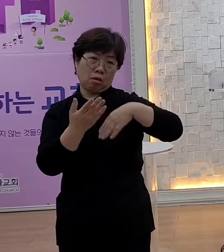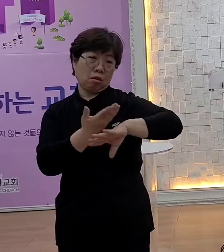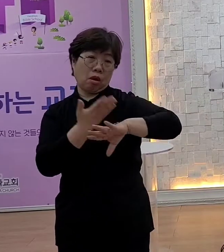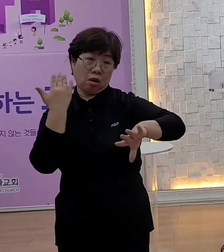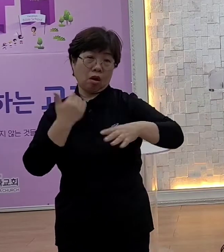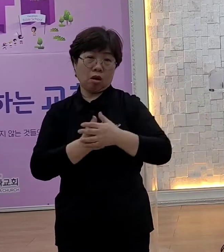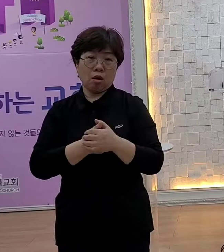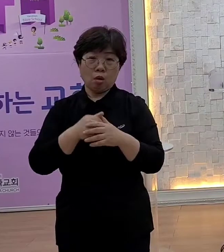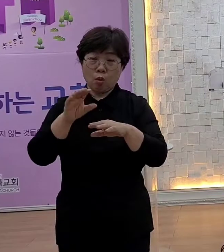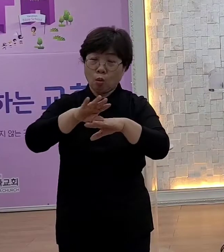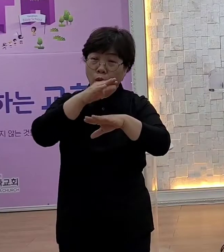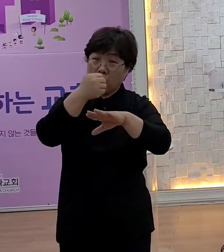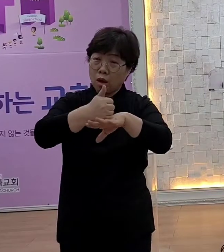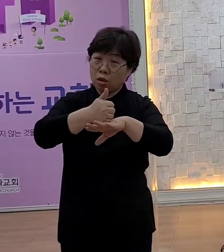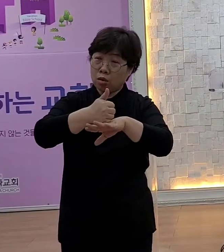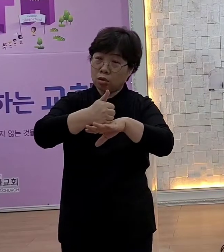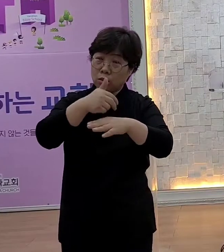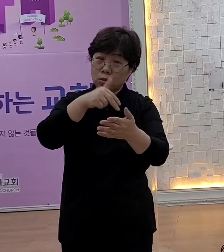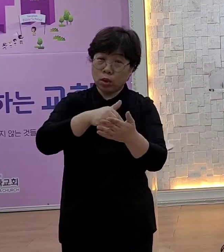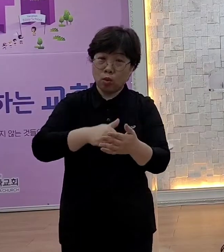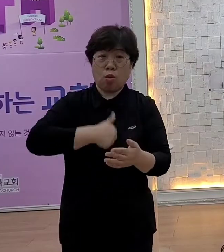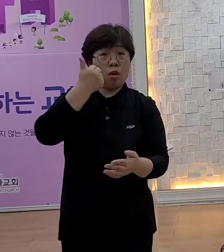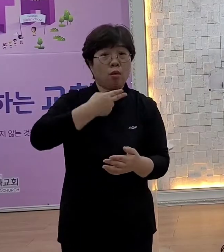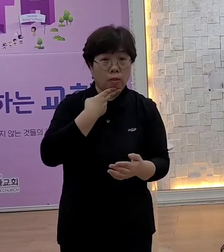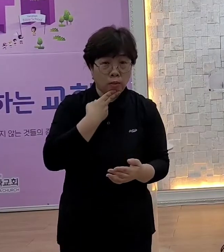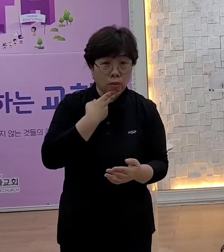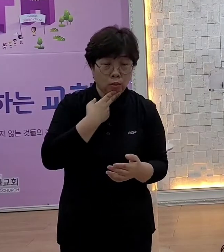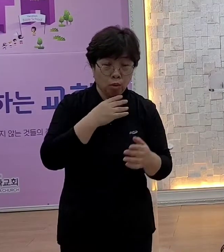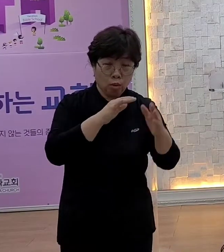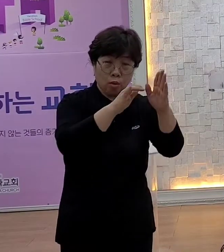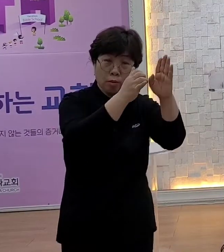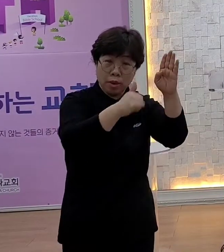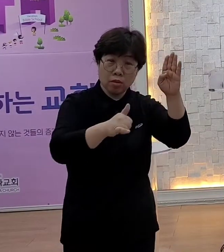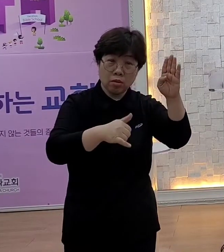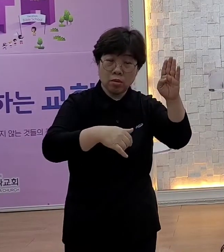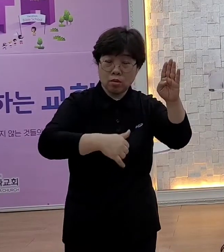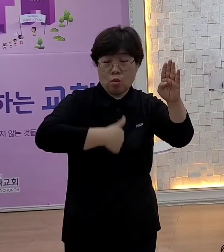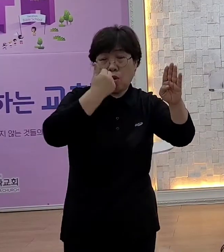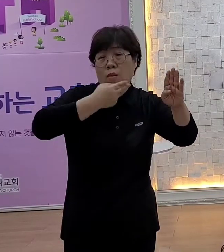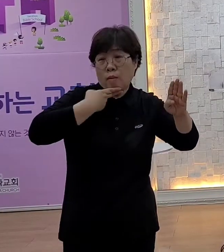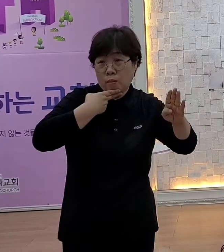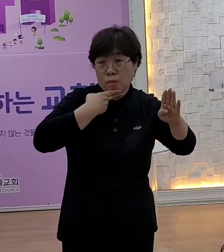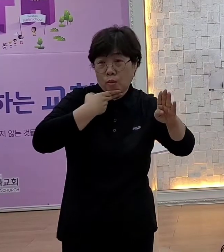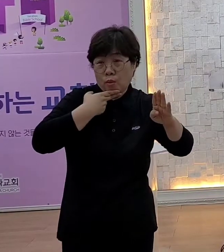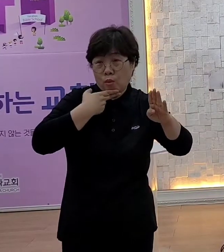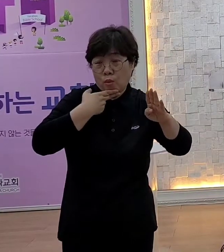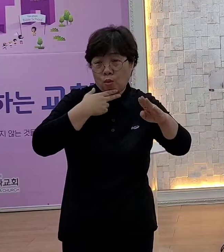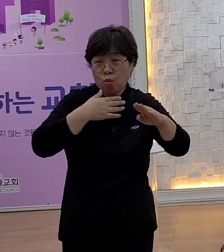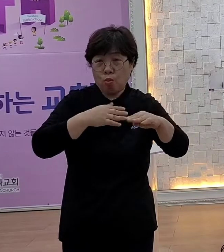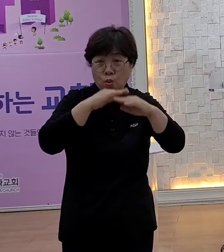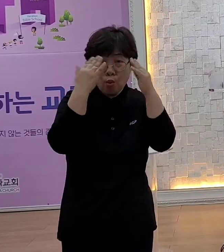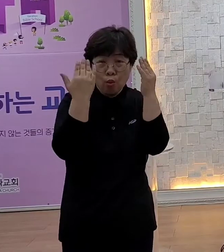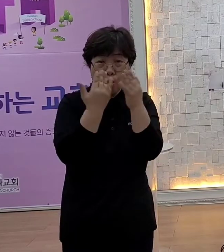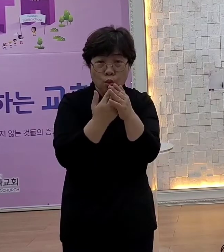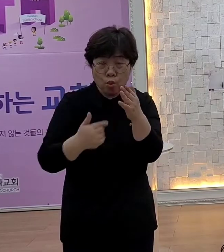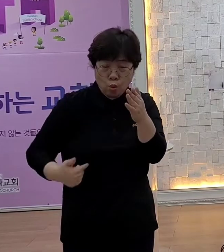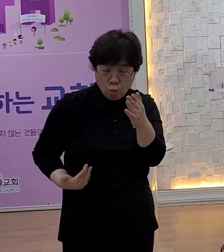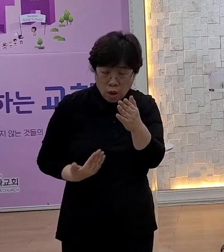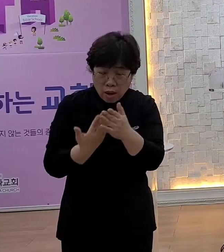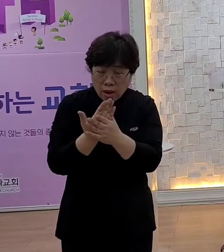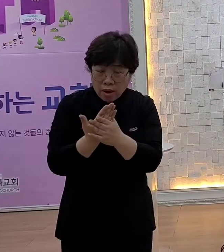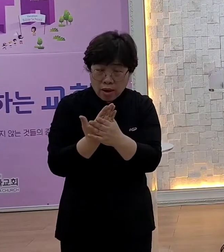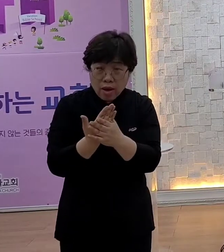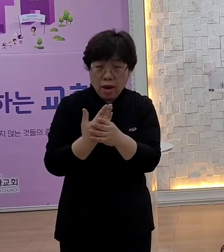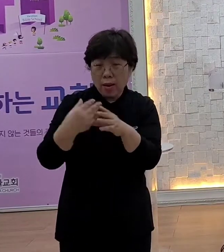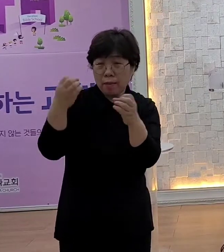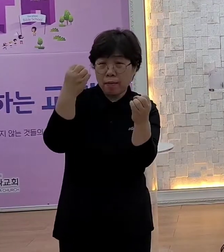시작해서 모든 이 백성들이 하나같이 전부 다 기다렸다는 듯이 이렇게 무릎을 꿇고